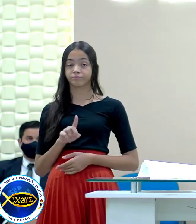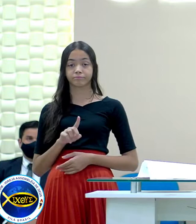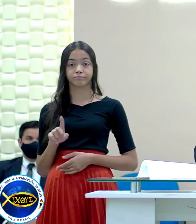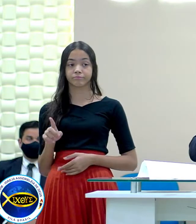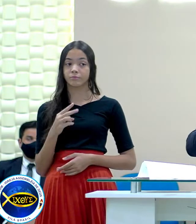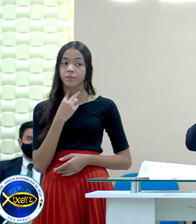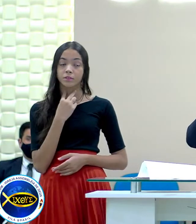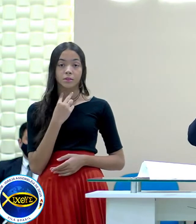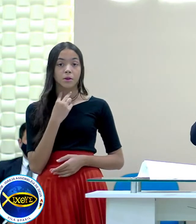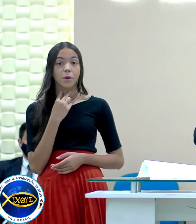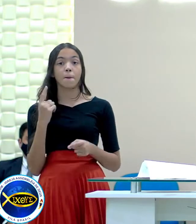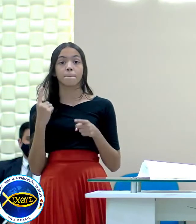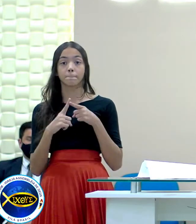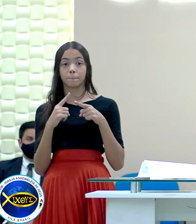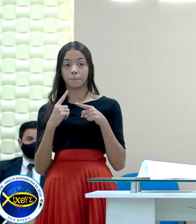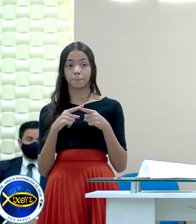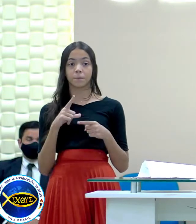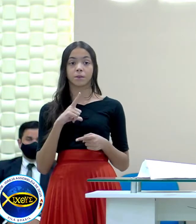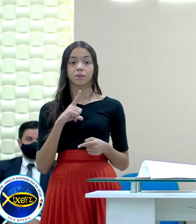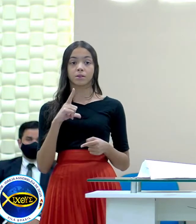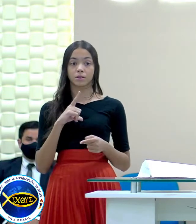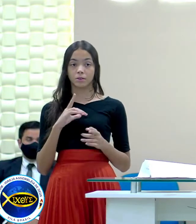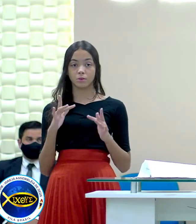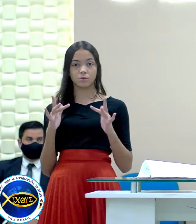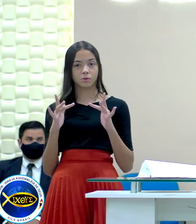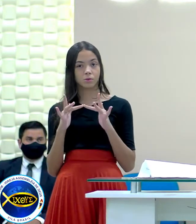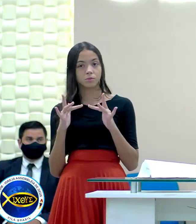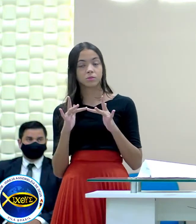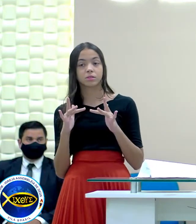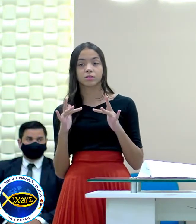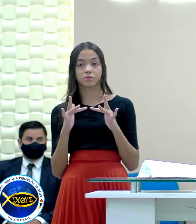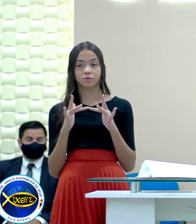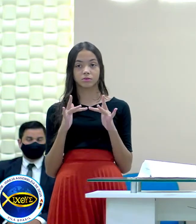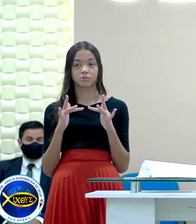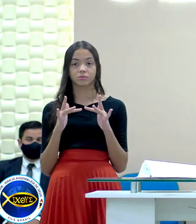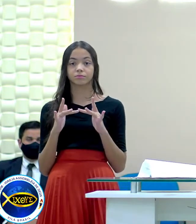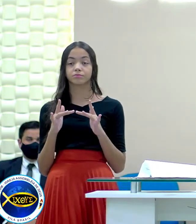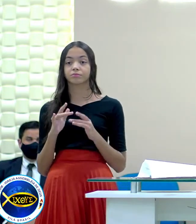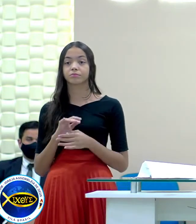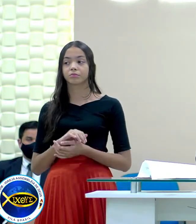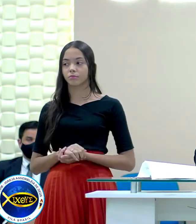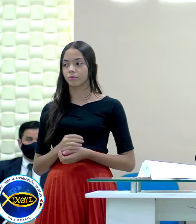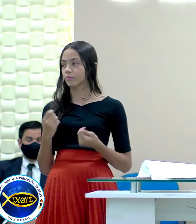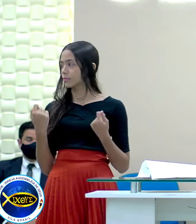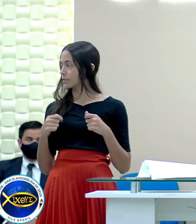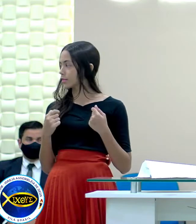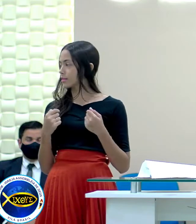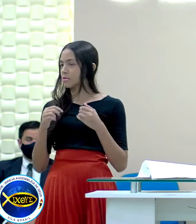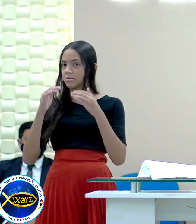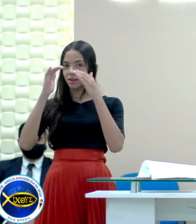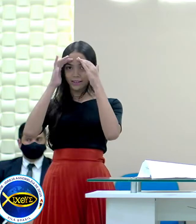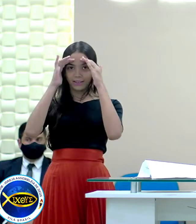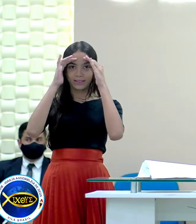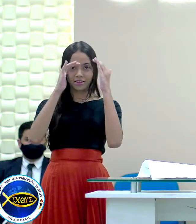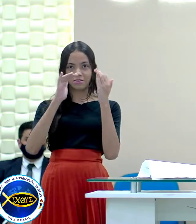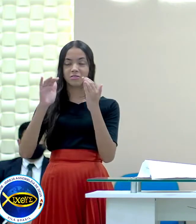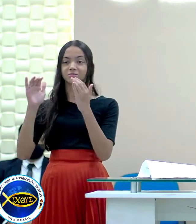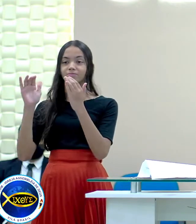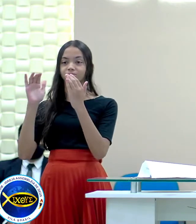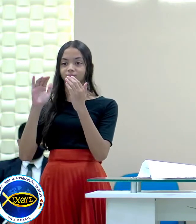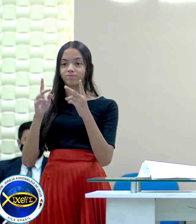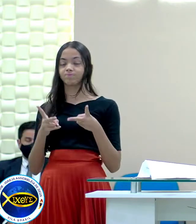tem um compromisso que deve ser honrado, que deve ser